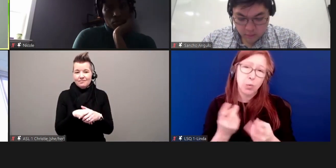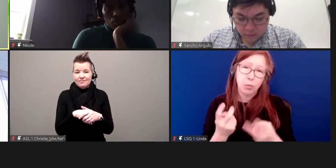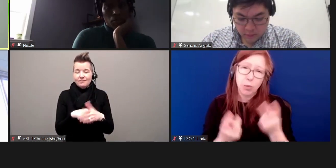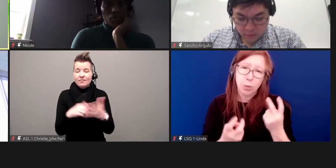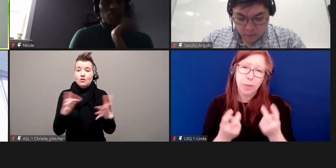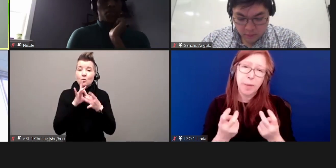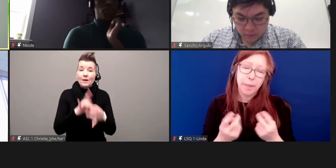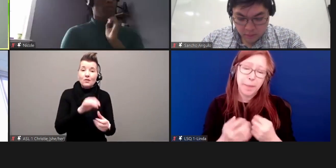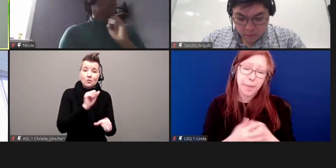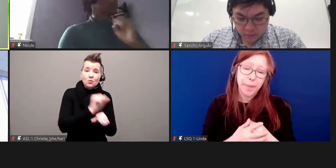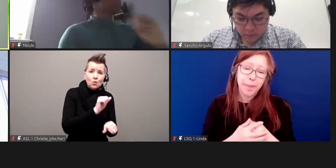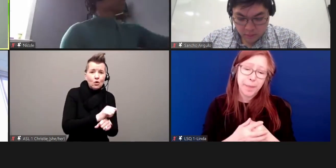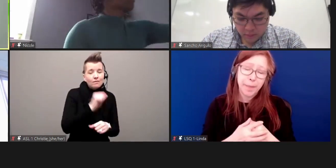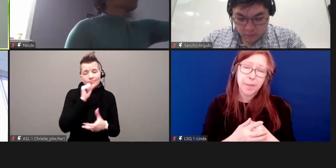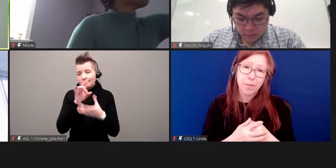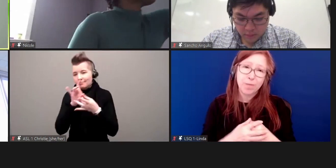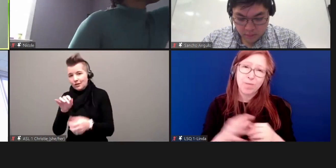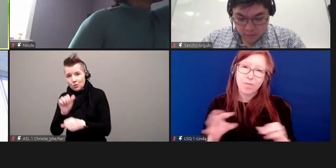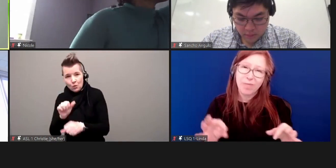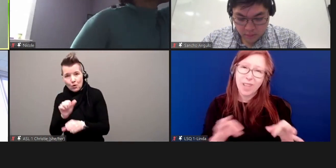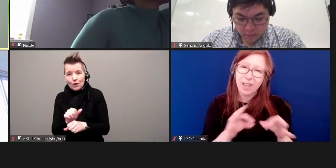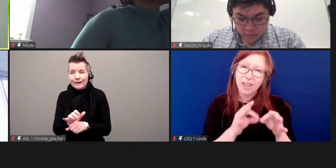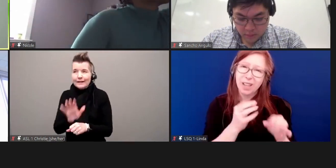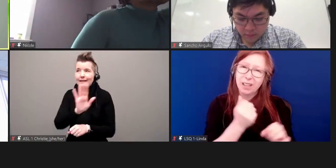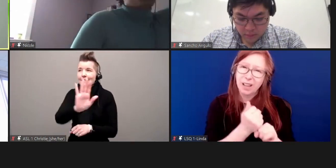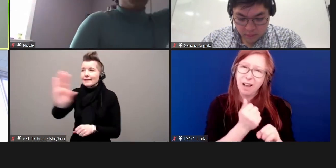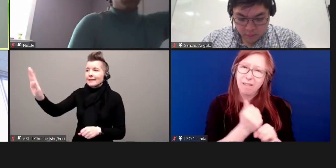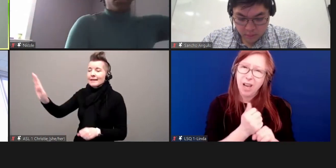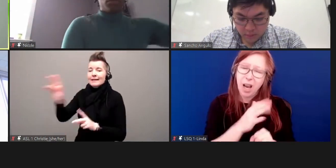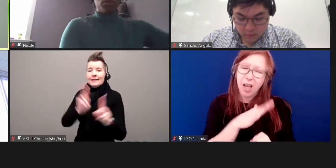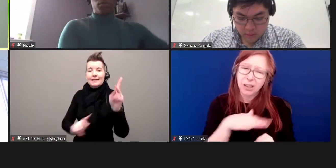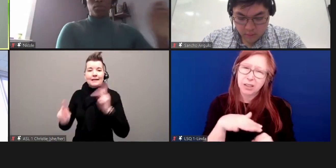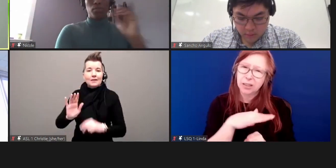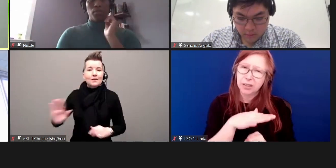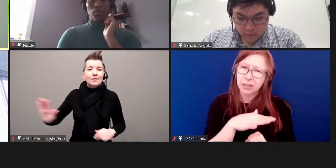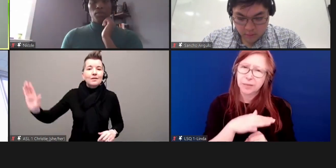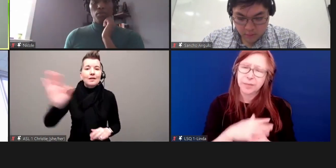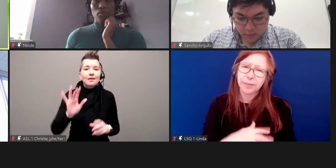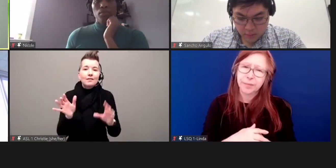surtout au travail, sont des questions